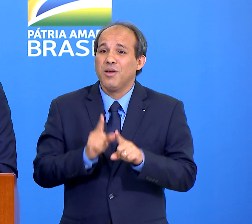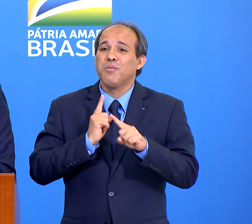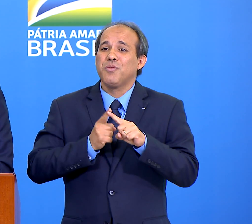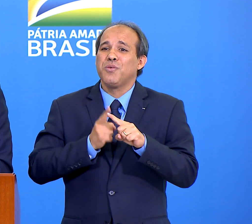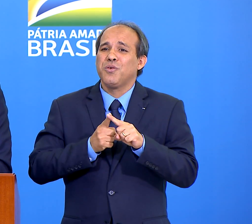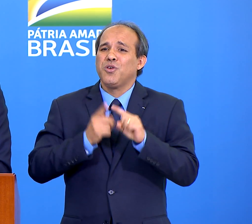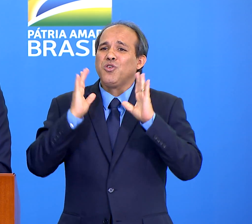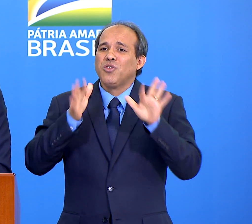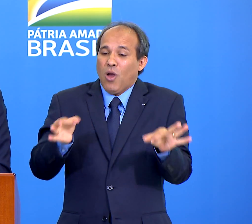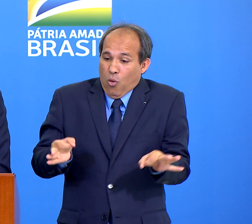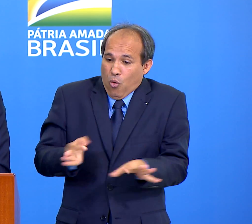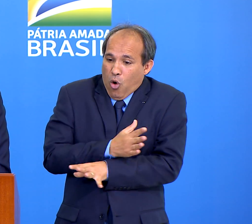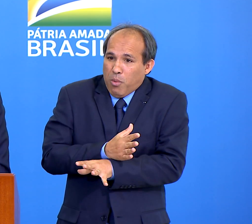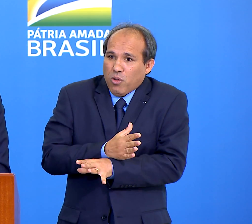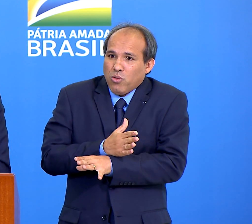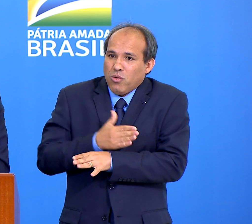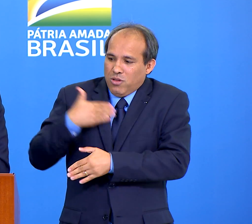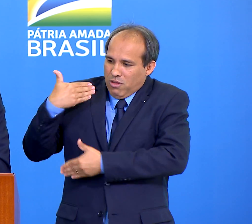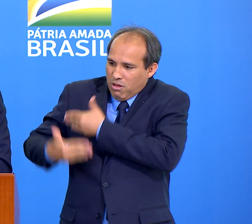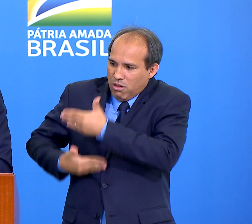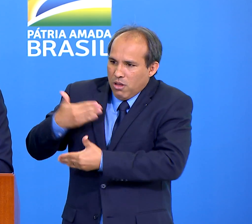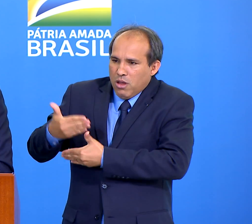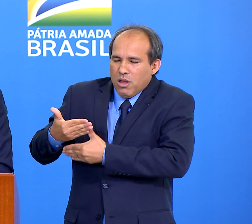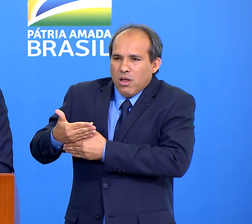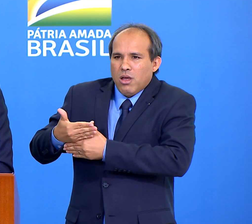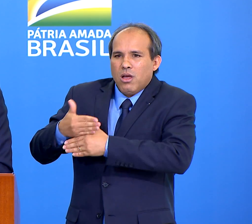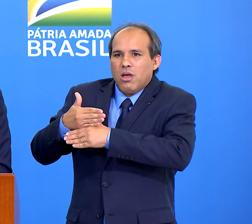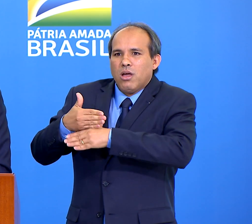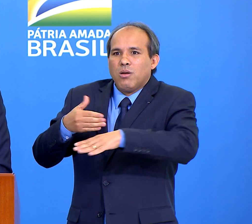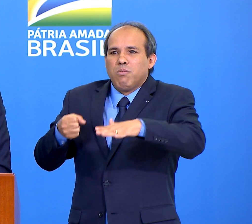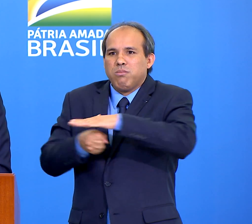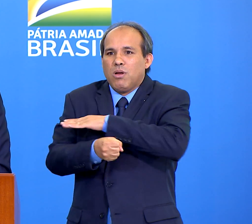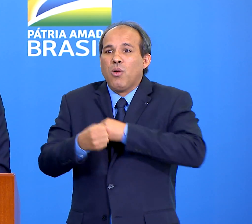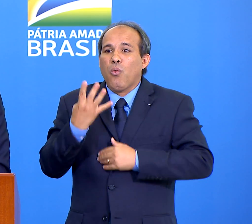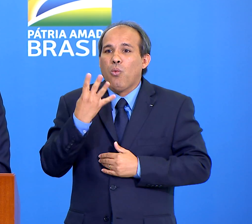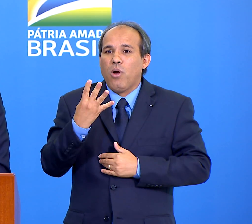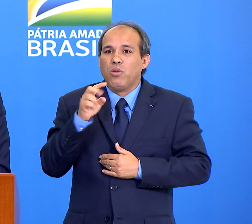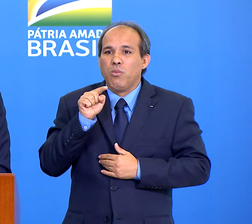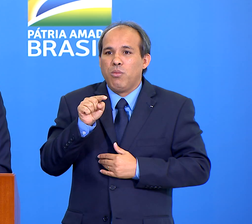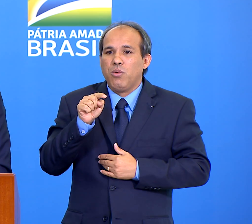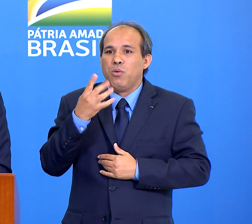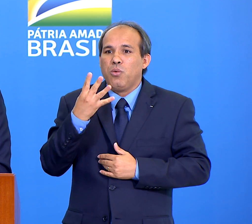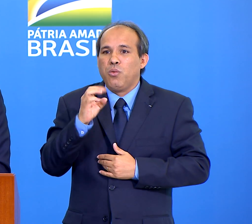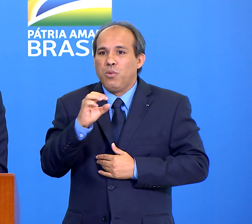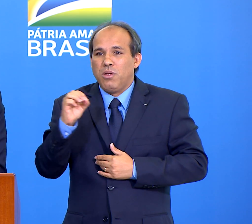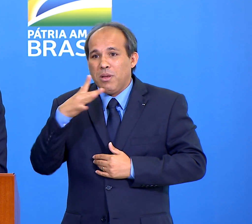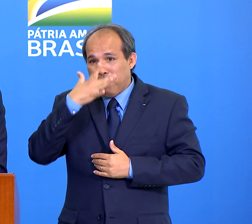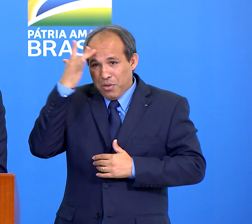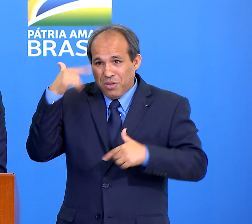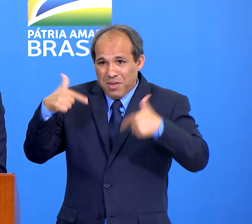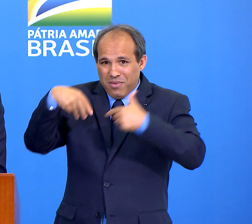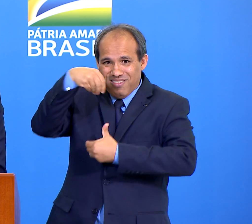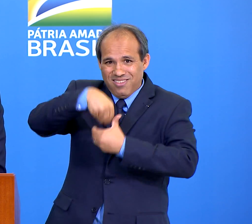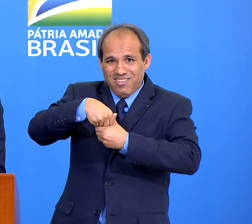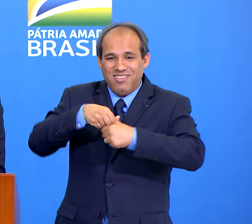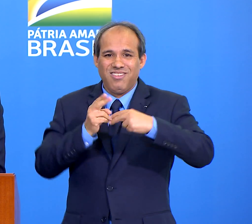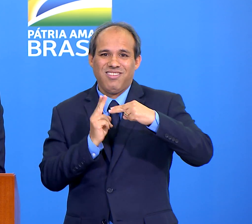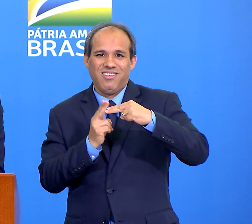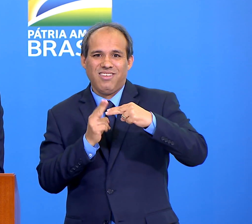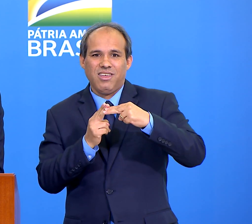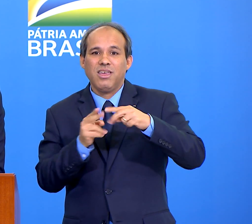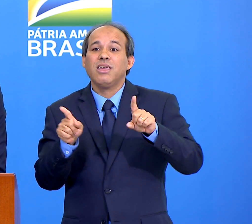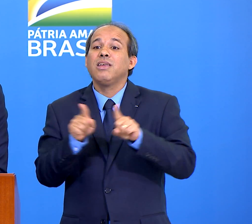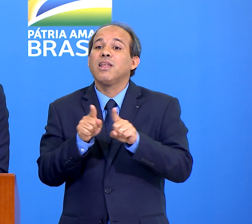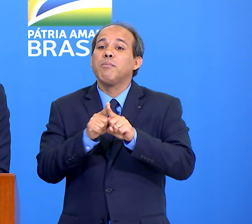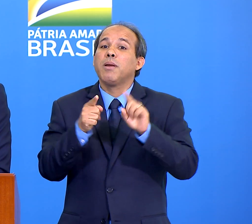completamos 15 nós temos 4.400 pessoas que trabalham na Caixa Econômica Federal